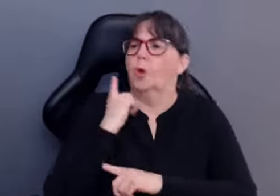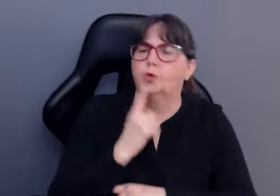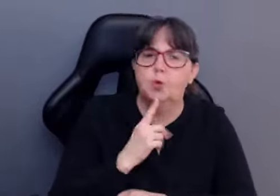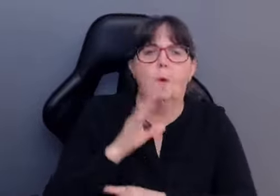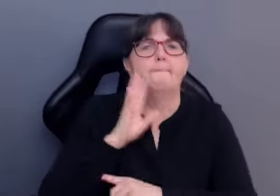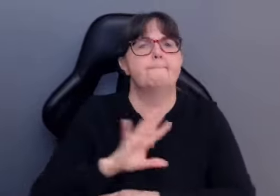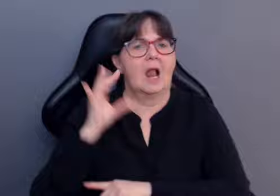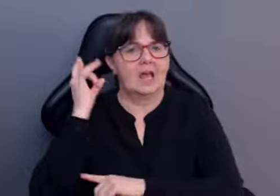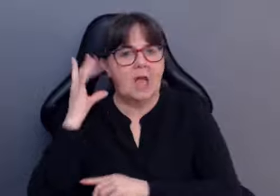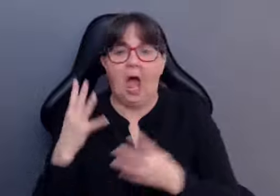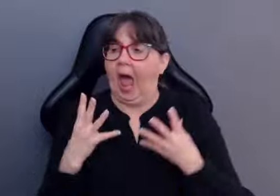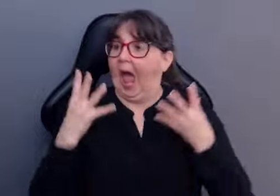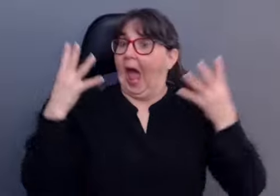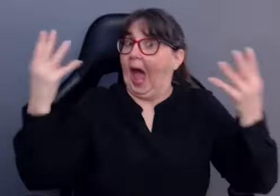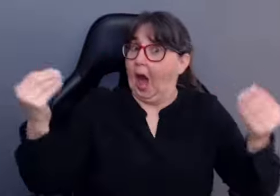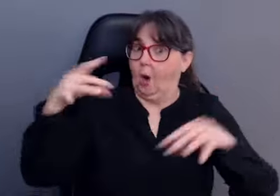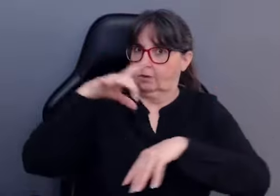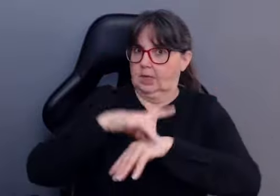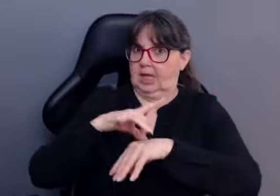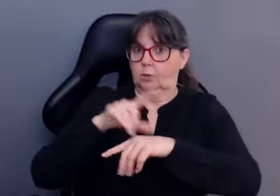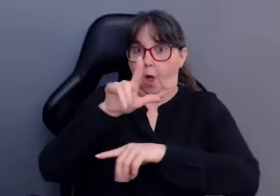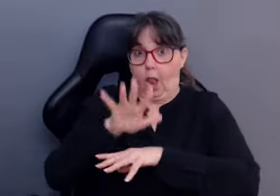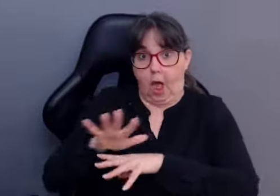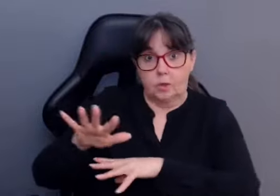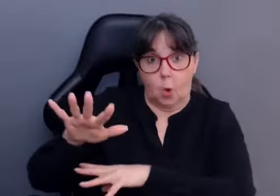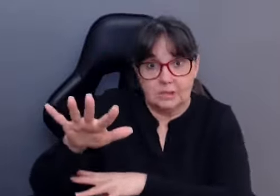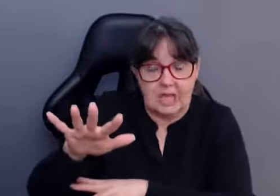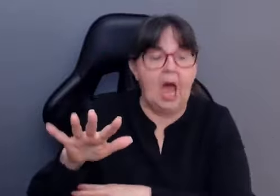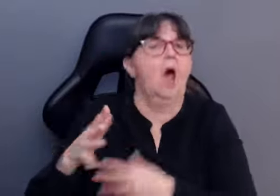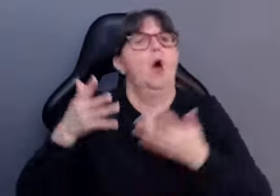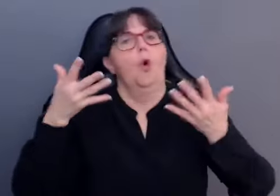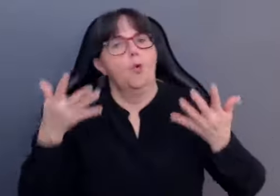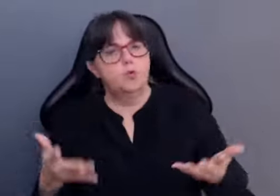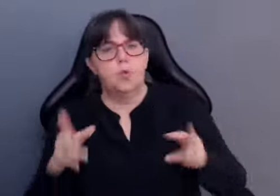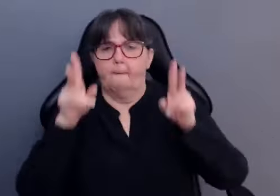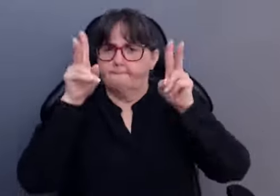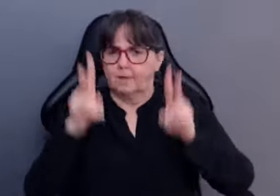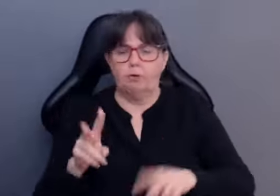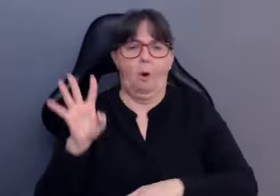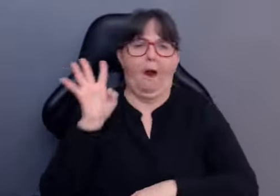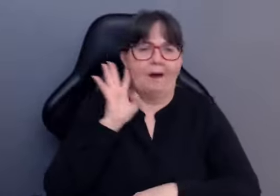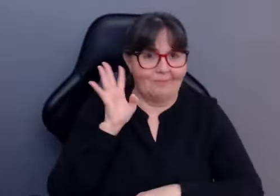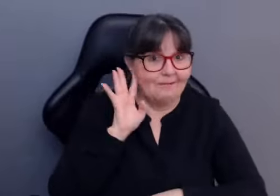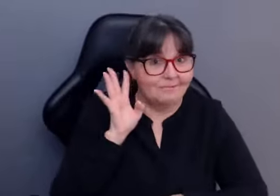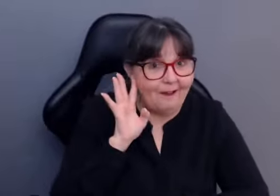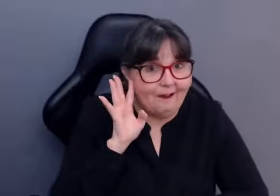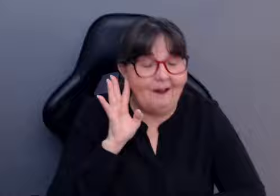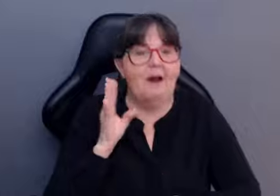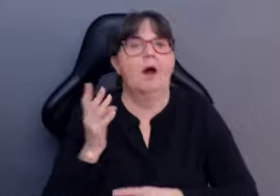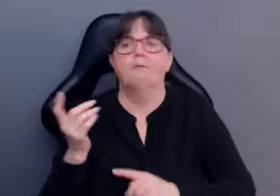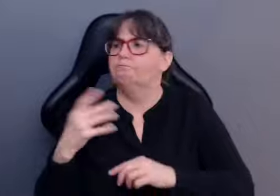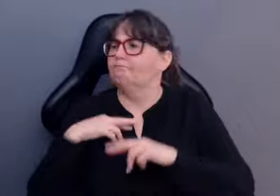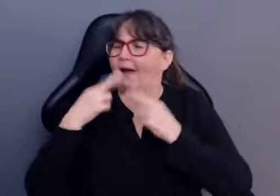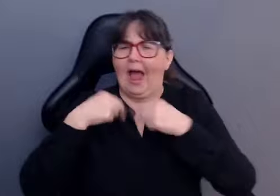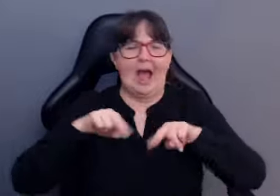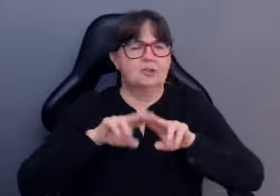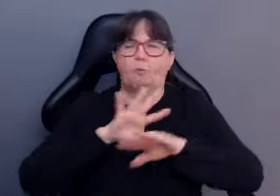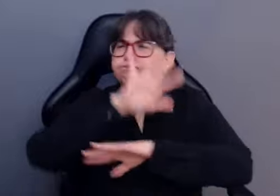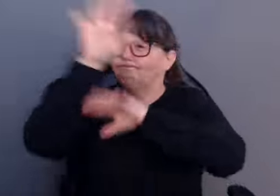l'extérieur de la région de Lanaudière, ainsi que les personnes entendantes de toute région qui, de